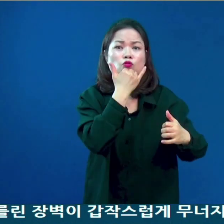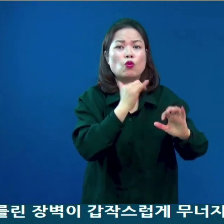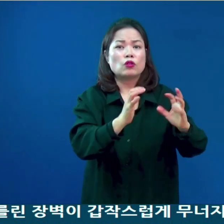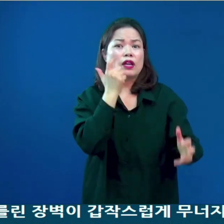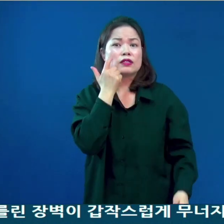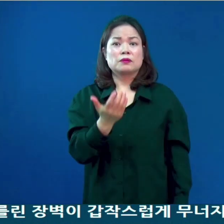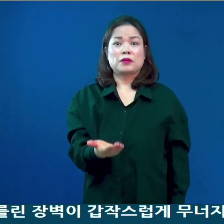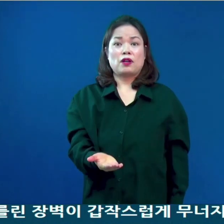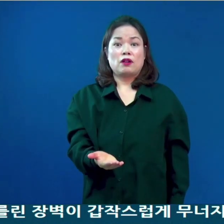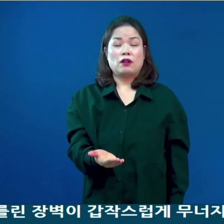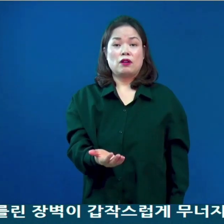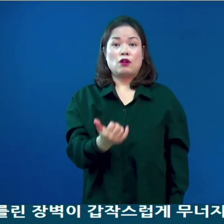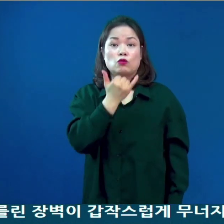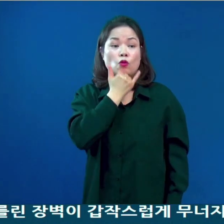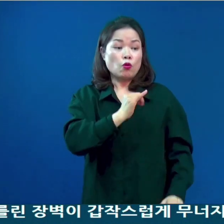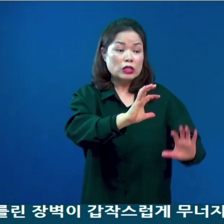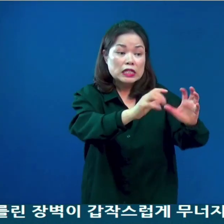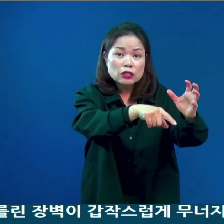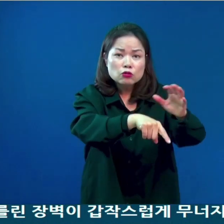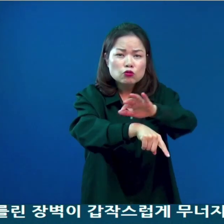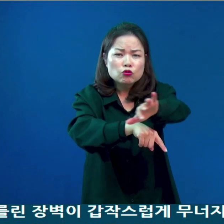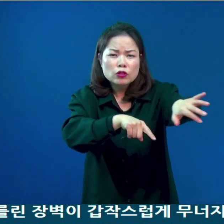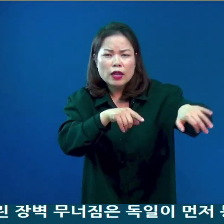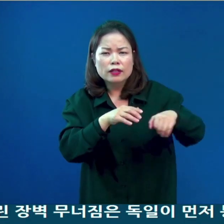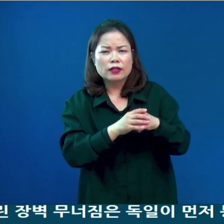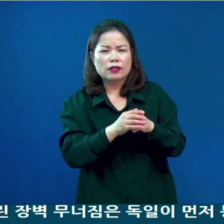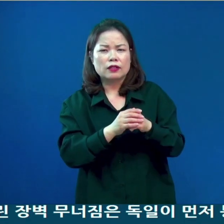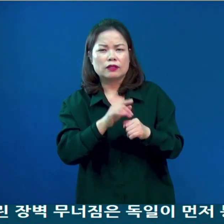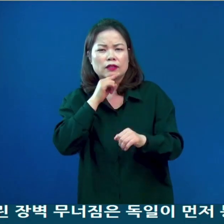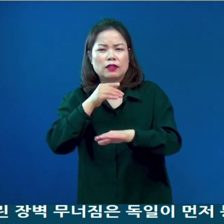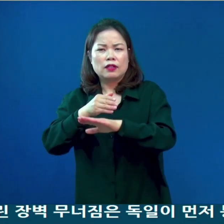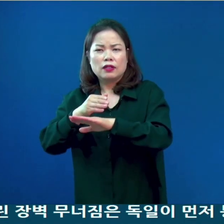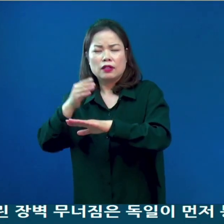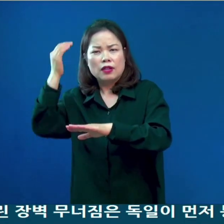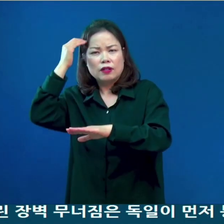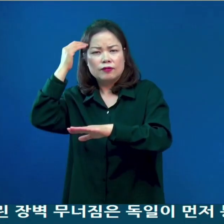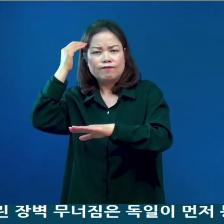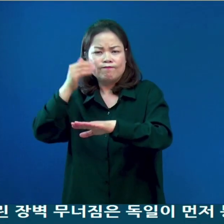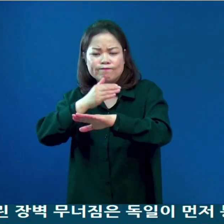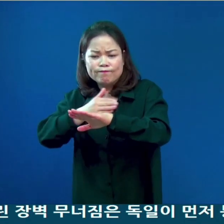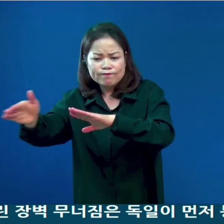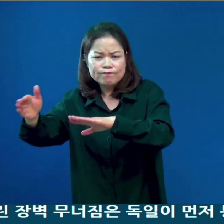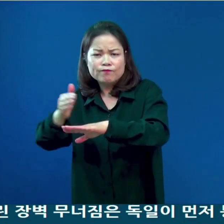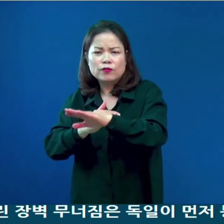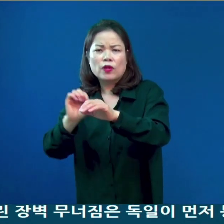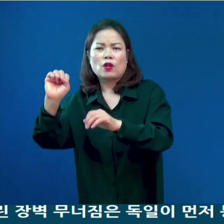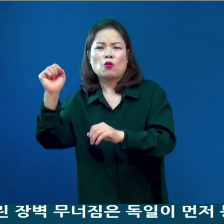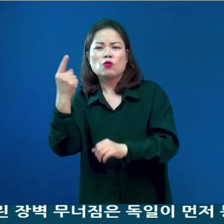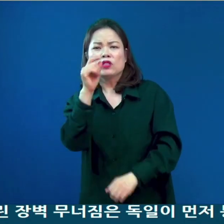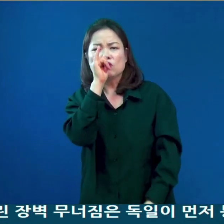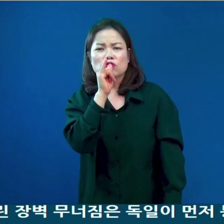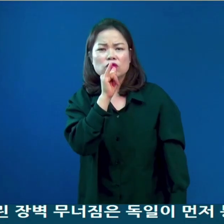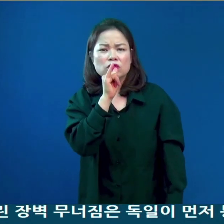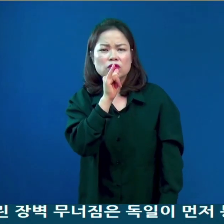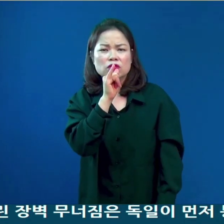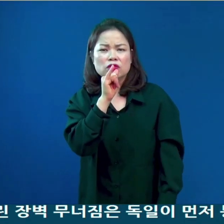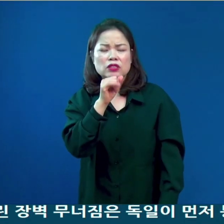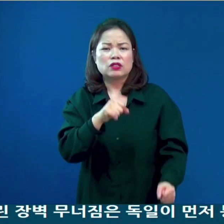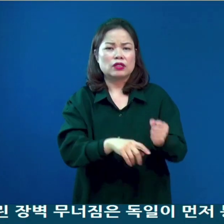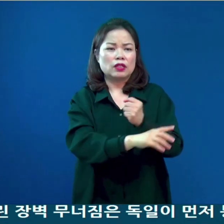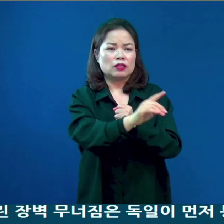아닙니까? 독일이 우리에게 이 한반도의 이 원인을 제공했는데 독일이 먼저 통일이